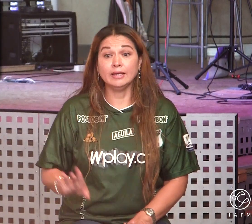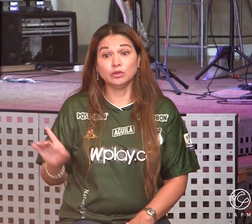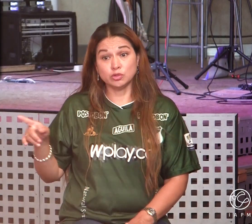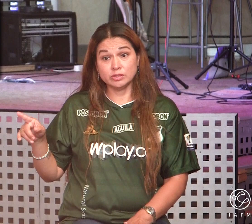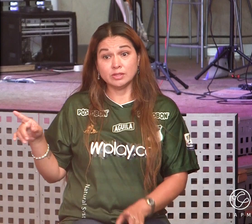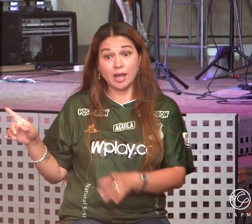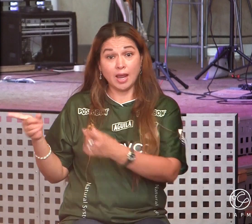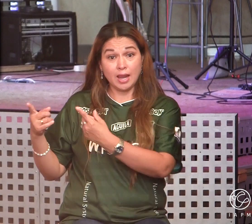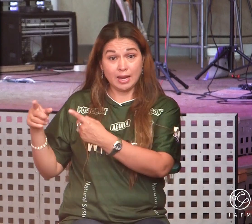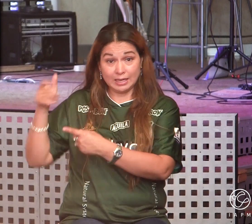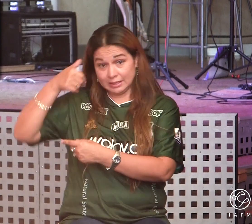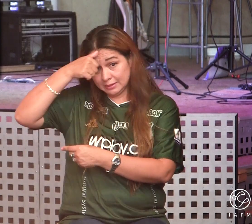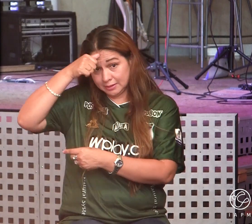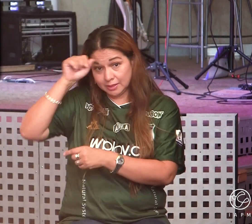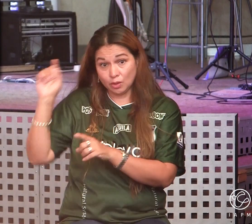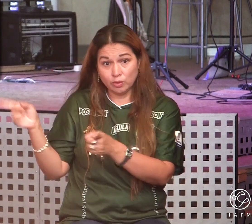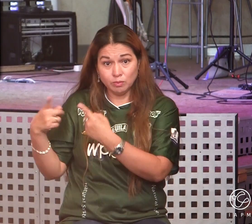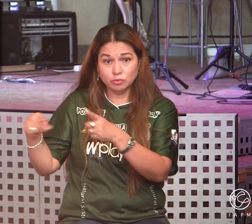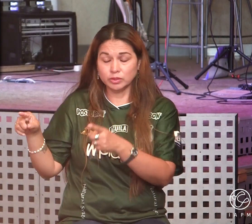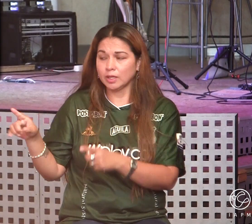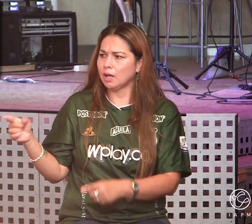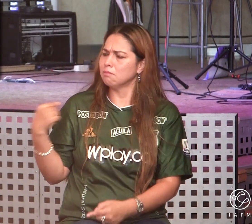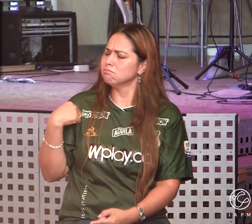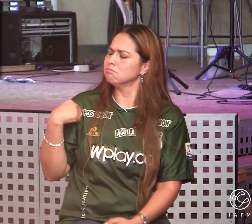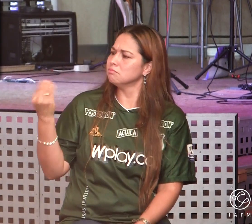que se dé cuenta que somos mejores que ustedes.